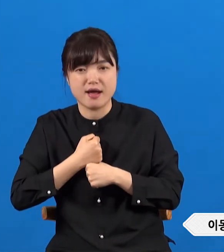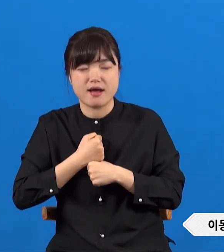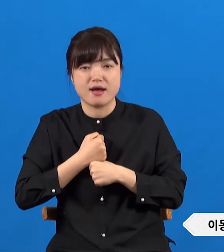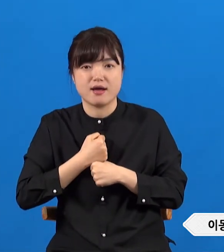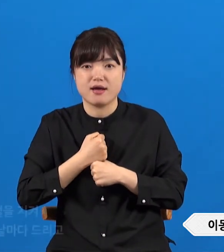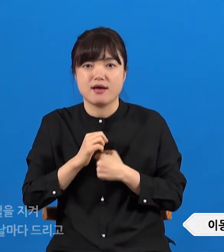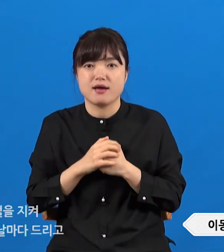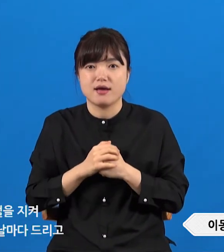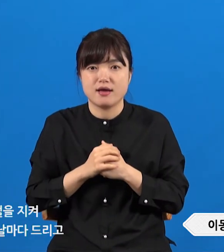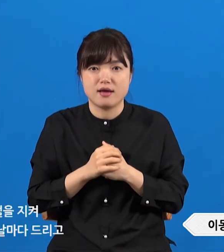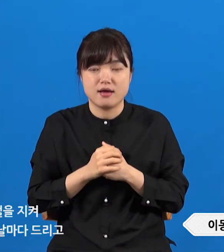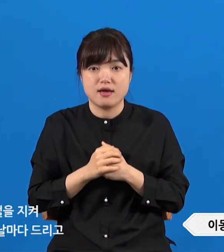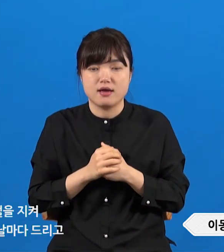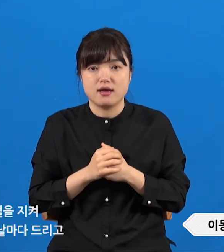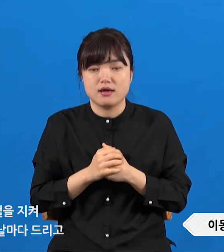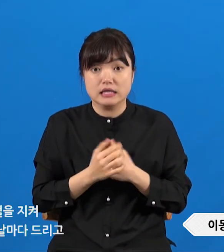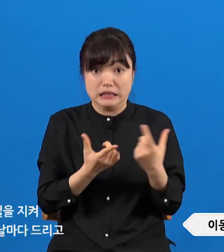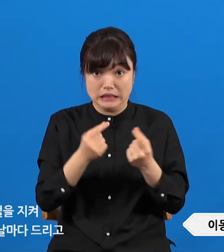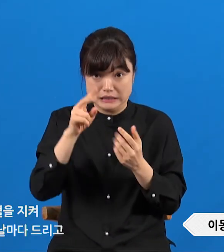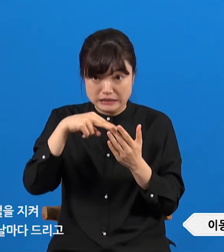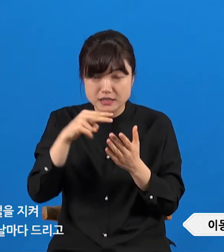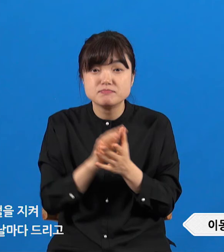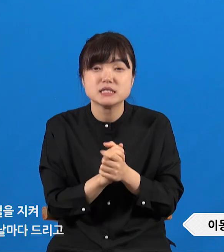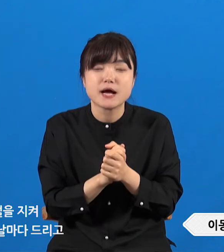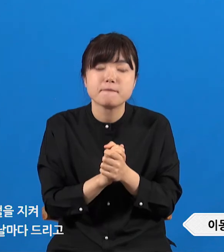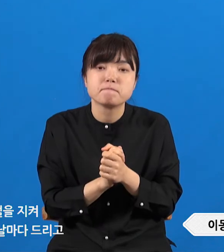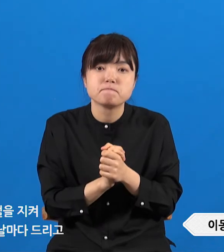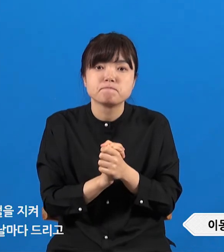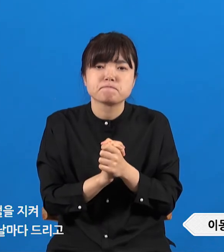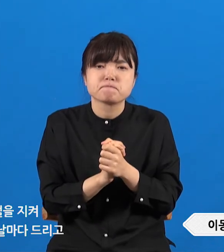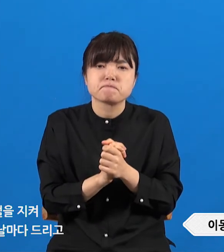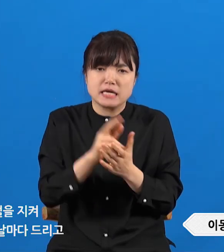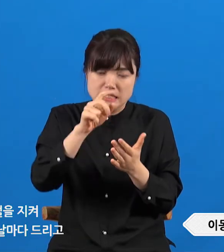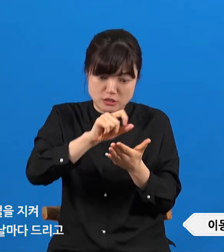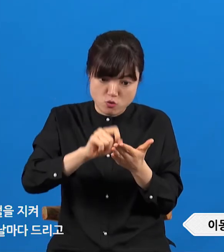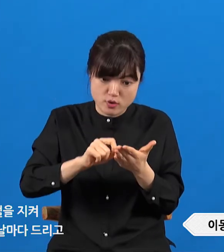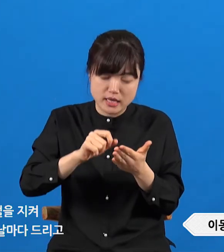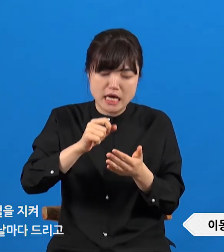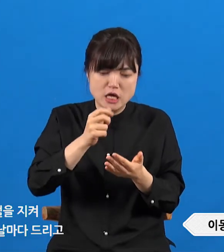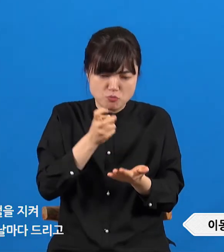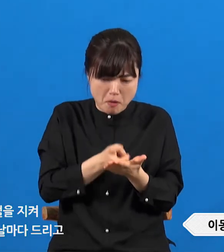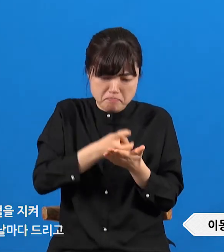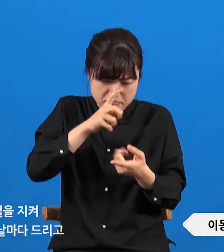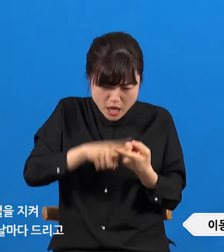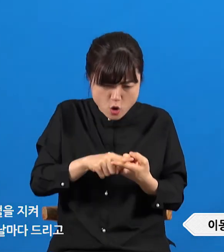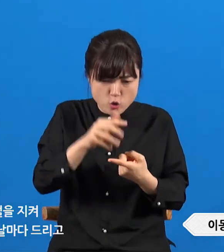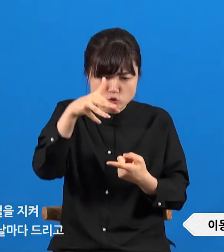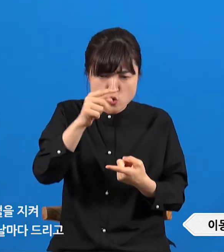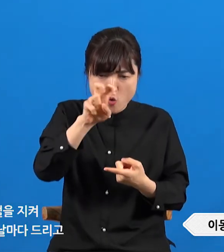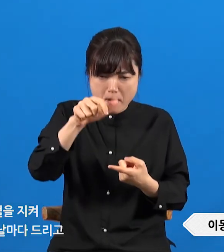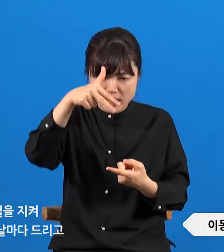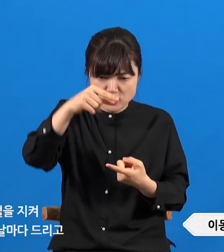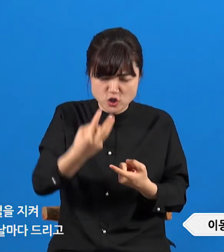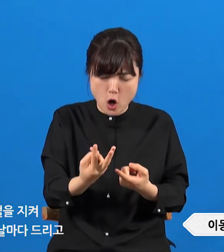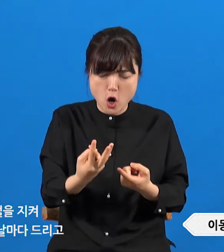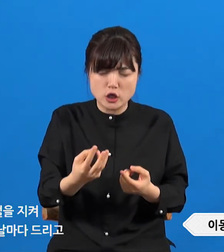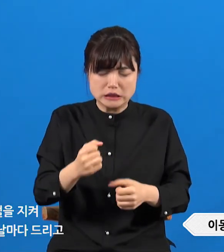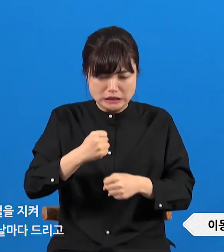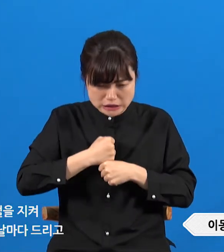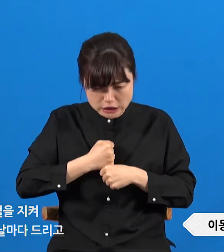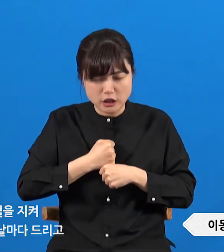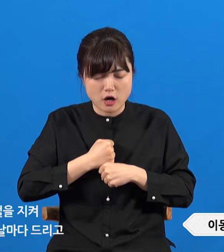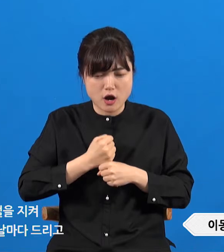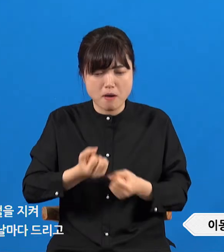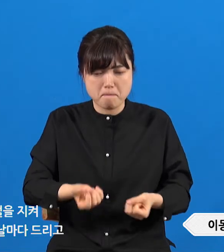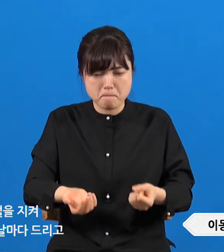4절 보세요. 4절 말씀 다 같이 읽겠습니다. 시작. 기록된 규례대로 초막절을 지켜 번제를 매일